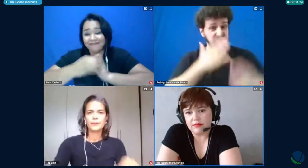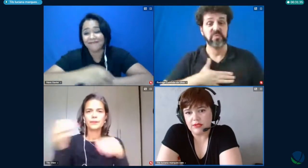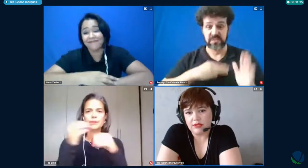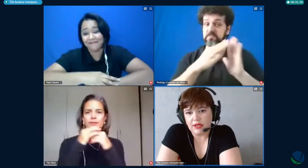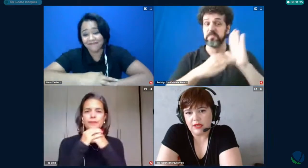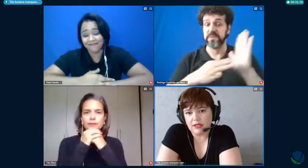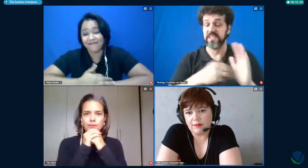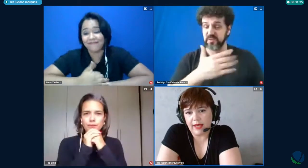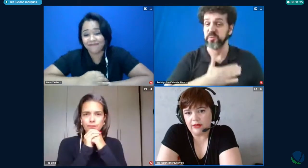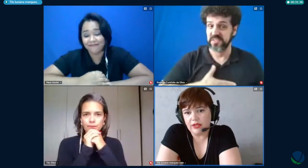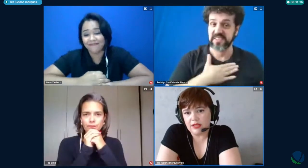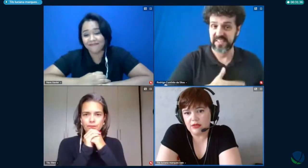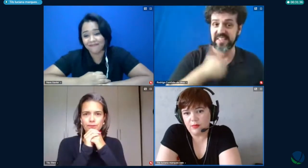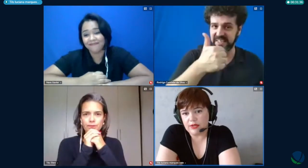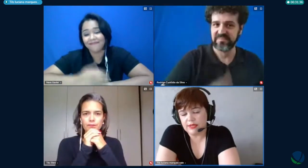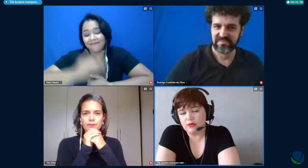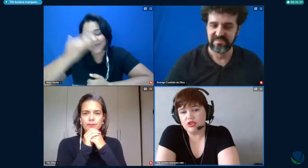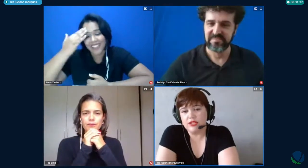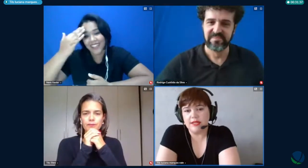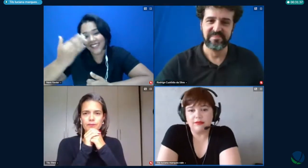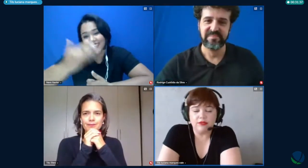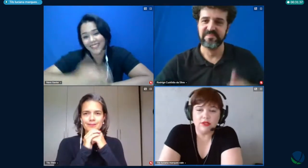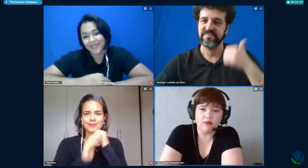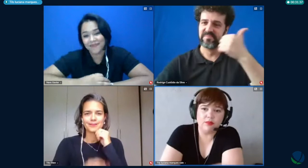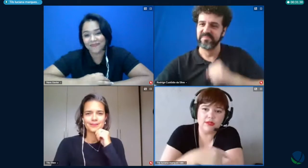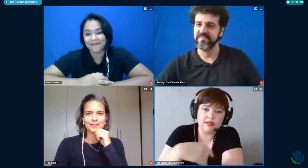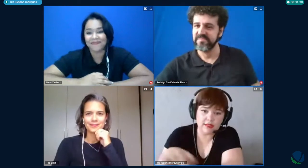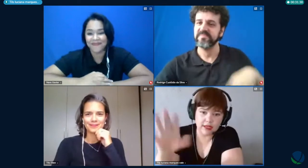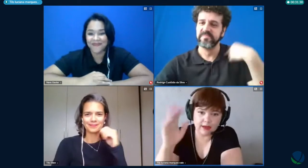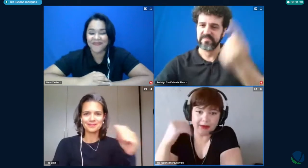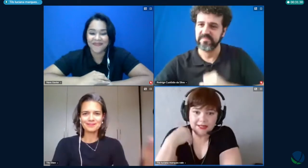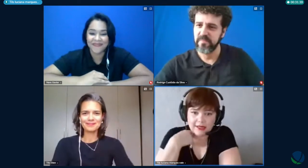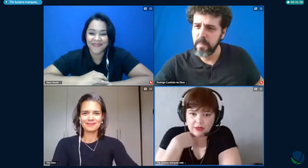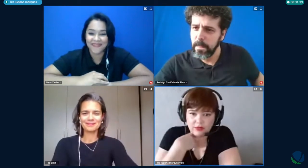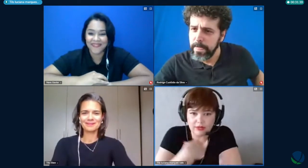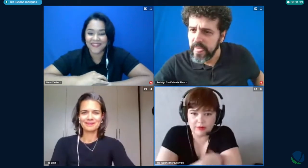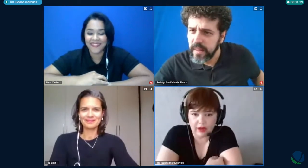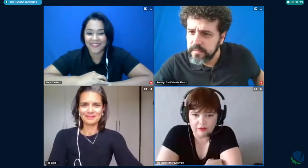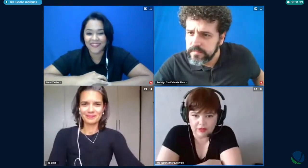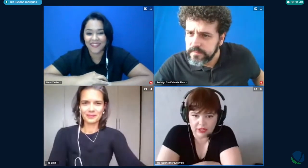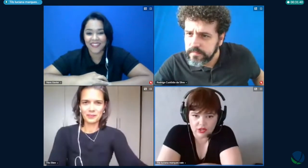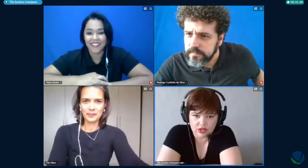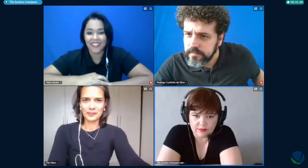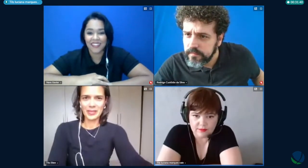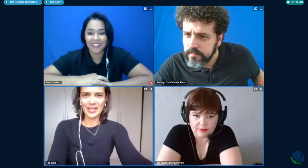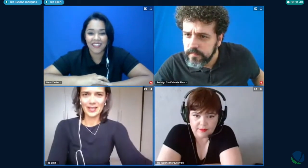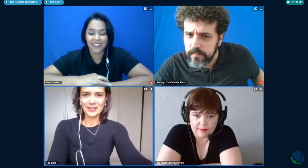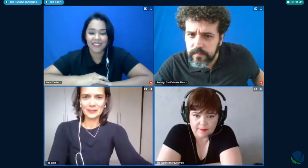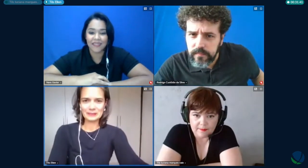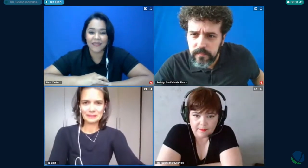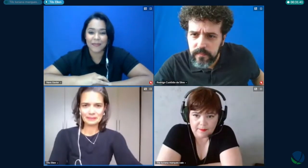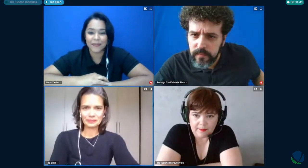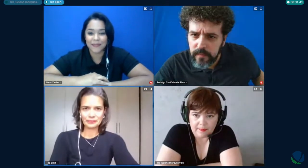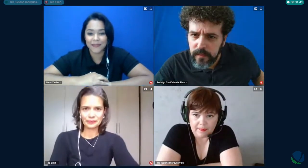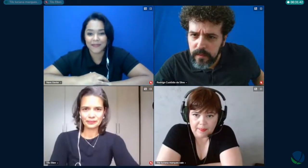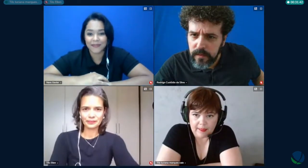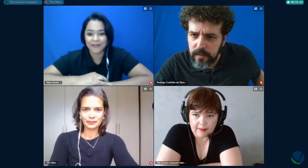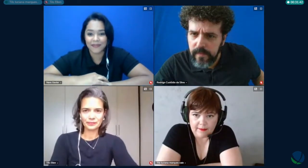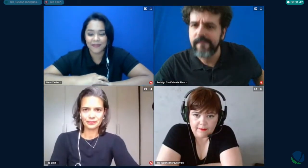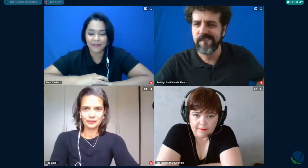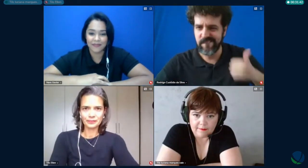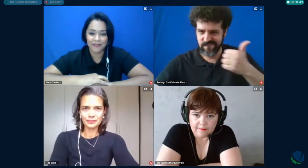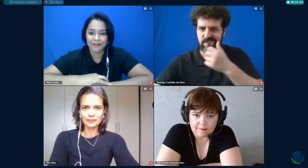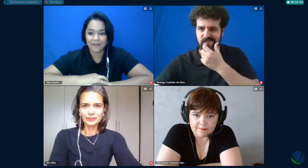tradução. Espero que isso possa ser utilizado, então possa ser repassado aí à frente.